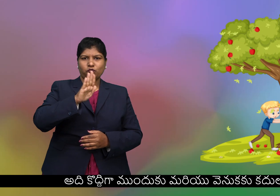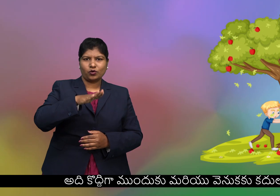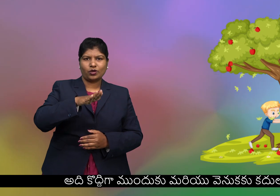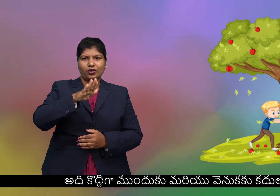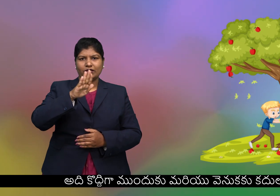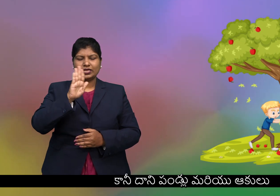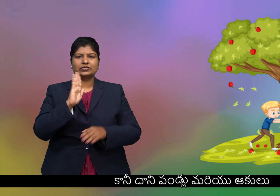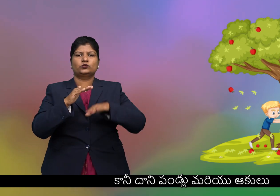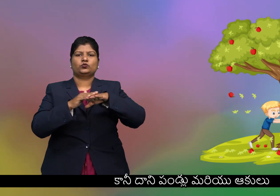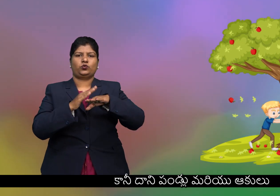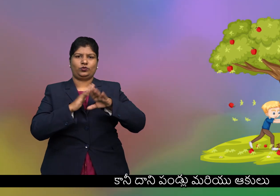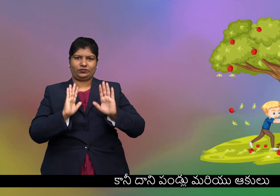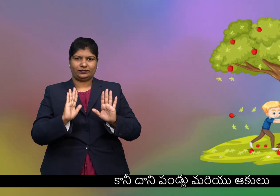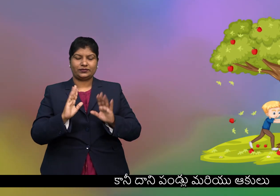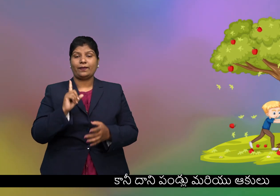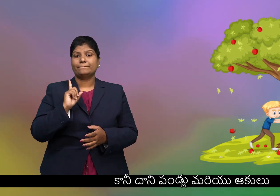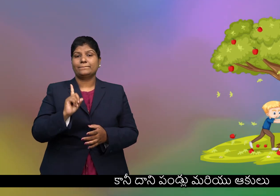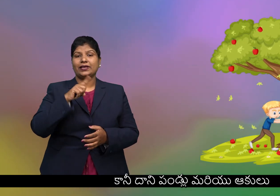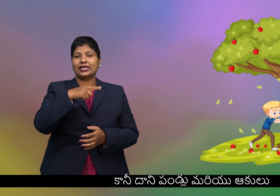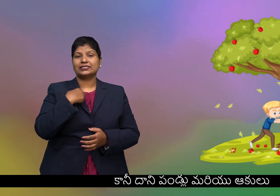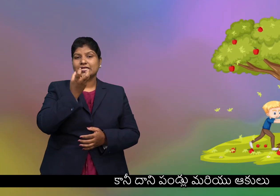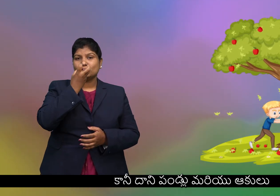కదులుతుంది, కానీ దాని పండ్లు మరియు ఆకులు